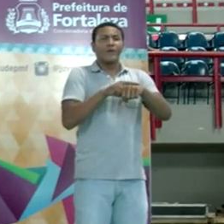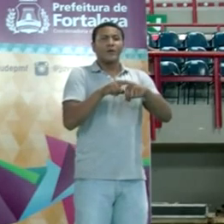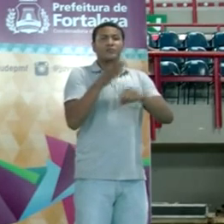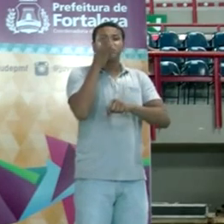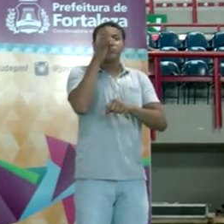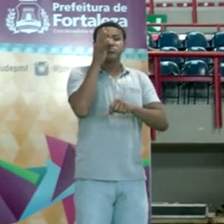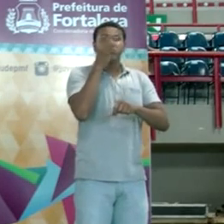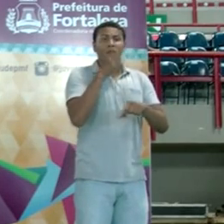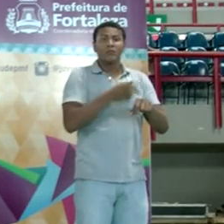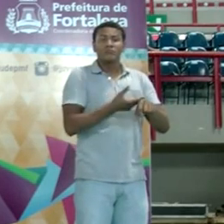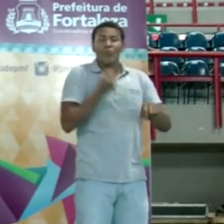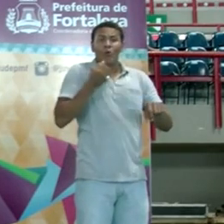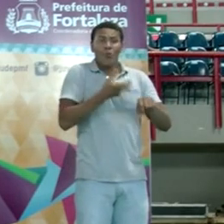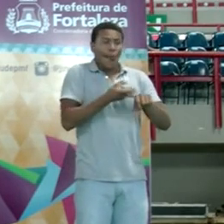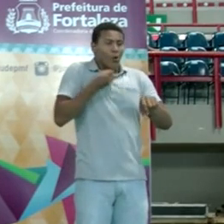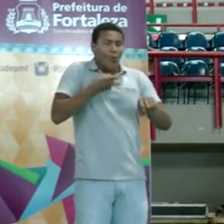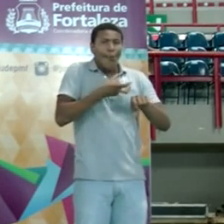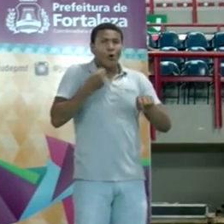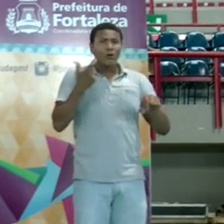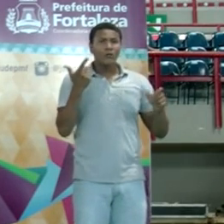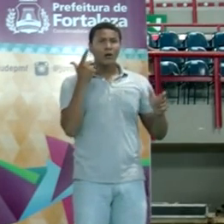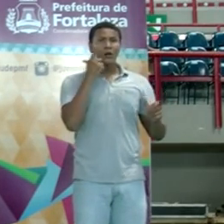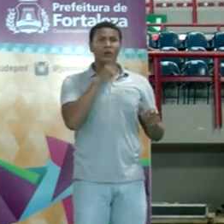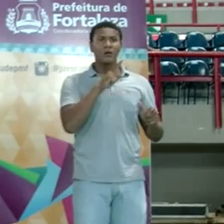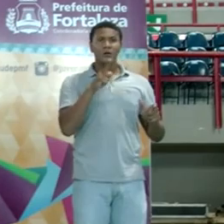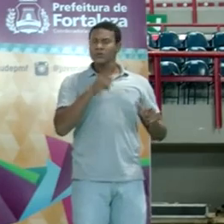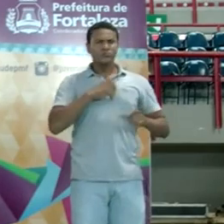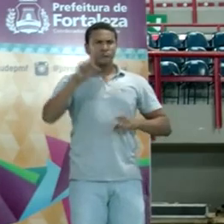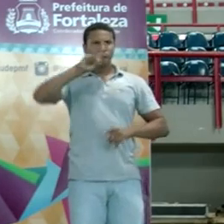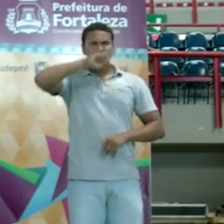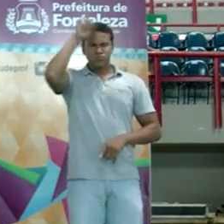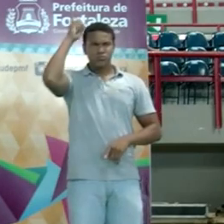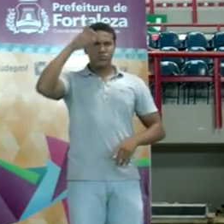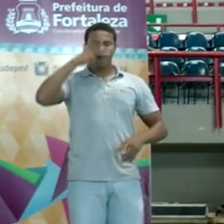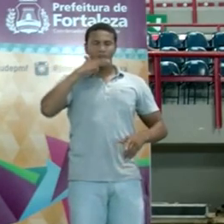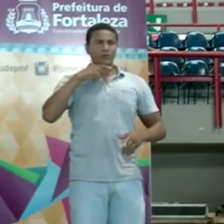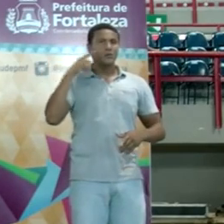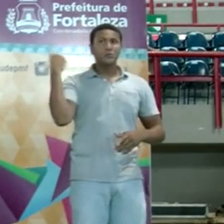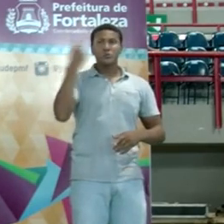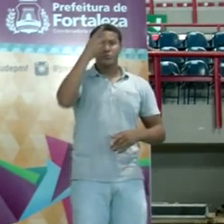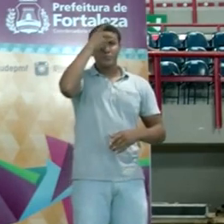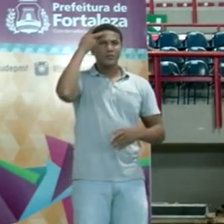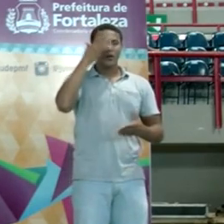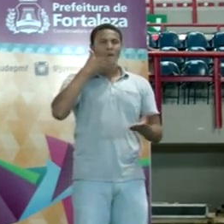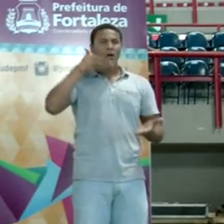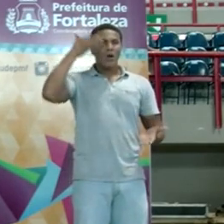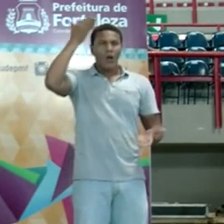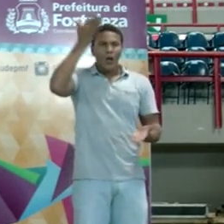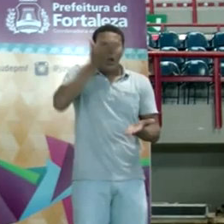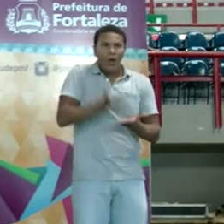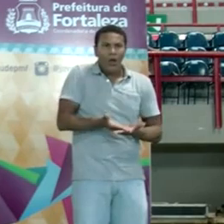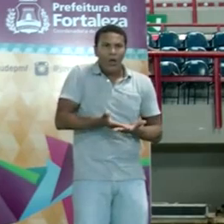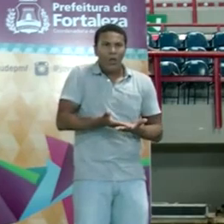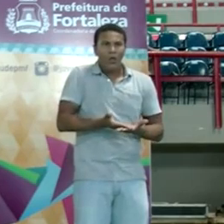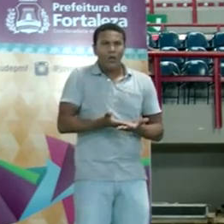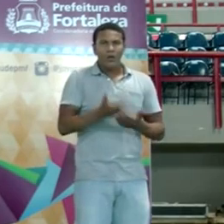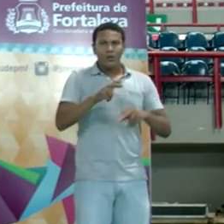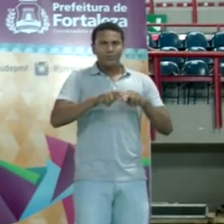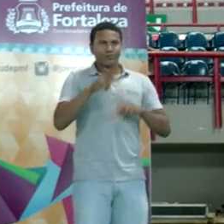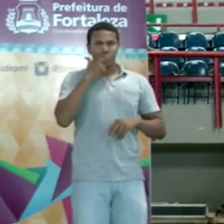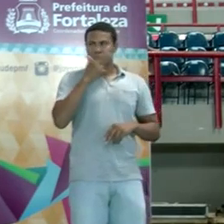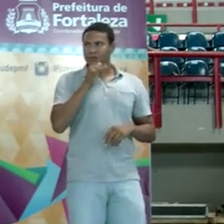planta. Foi uma das maiores invenções dos últimos tempos, porque isso pode possibilitar no futuro a